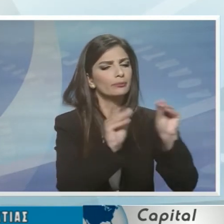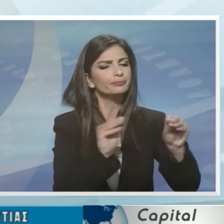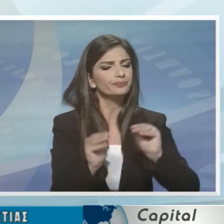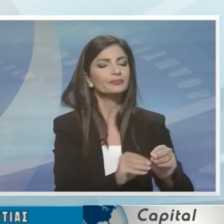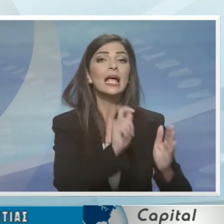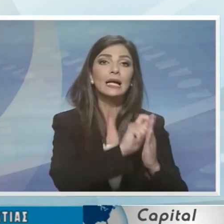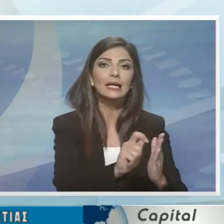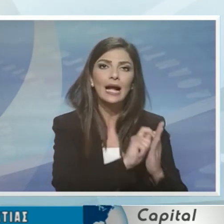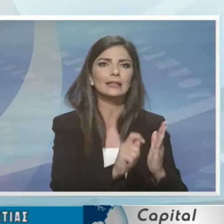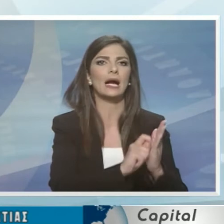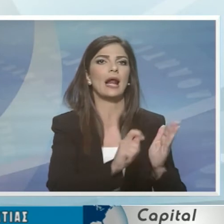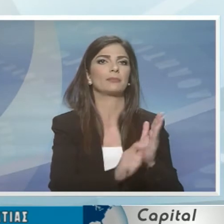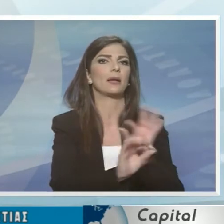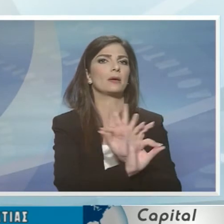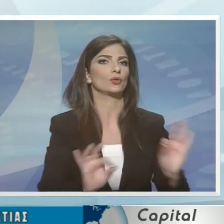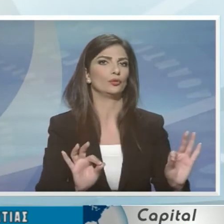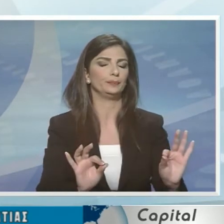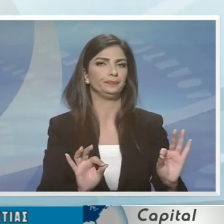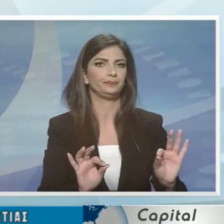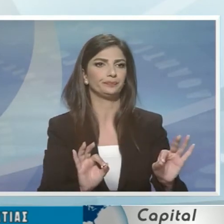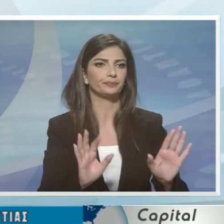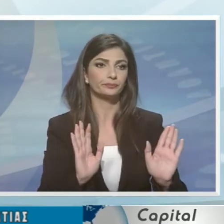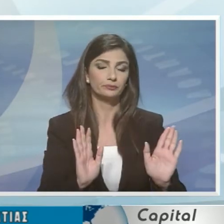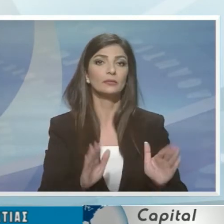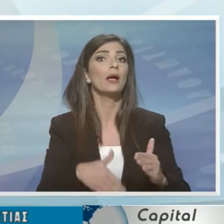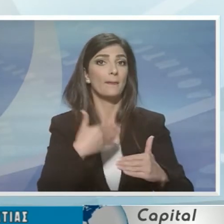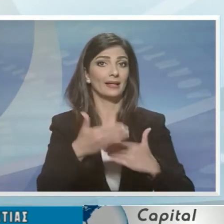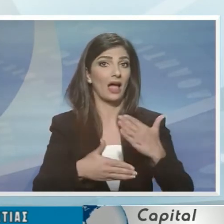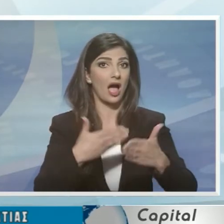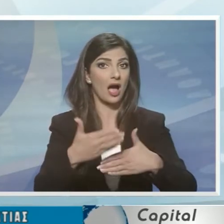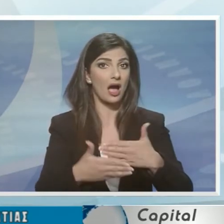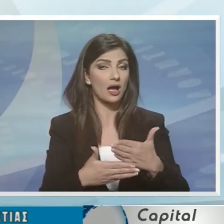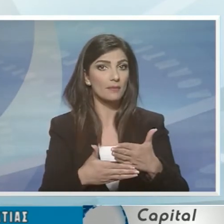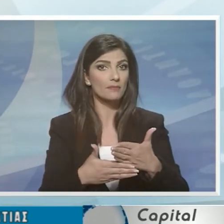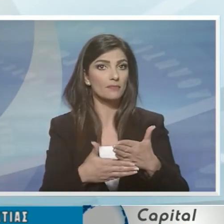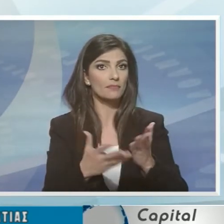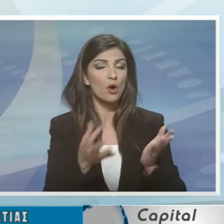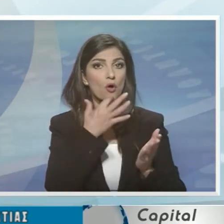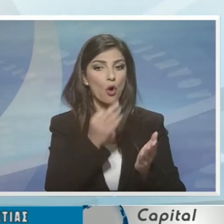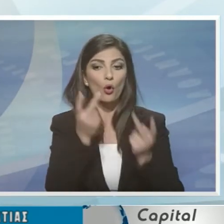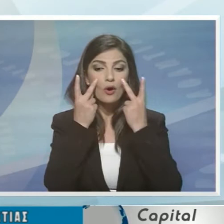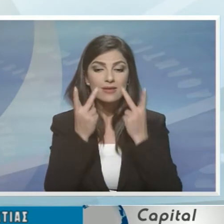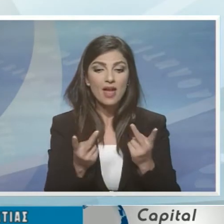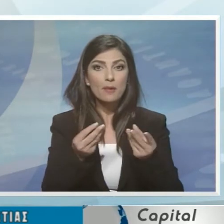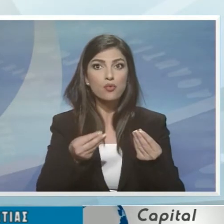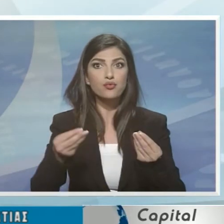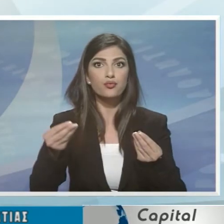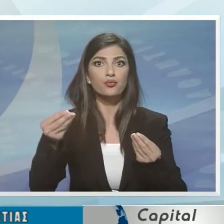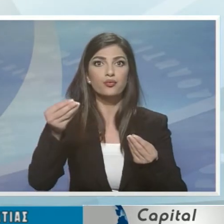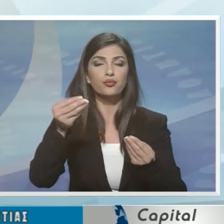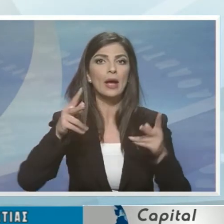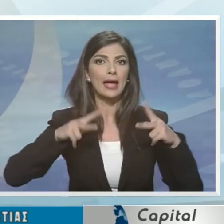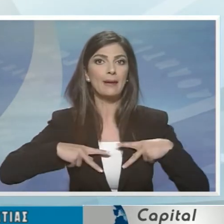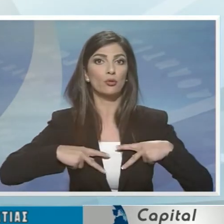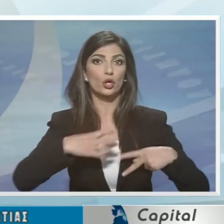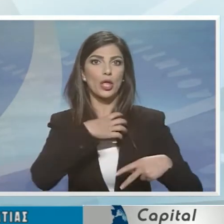απομόνωση υπόπτων κρουσμάτων. Στη συνέχεια και σαν αποτέλεσμα επιδείνωσης της κατάστασης, το Υπουργείο